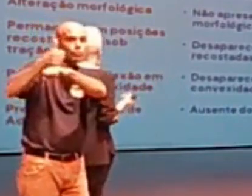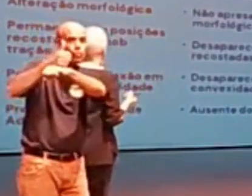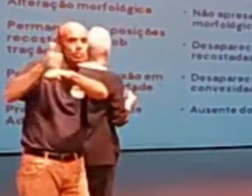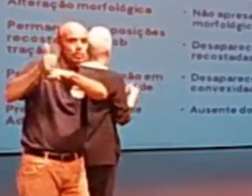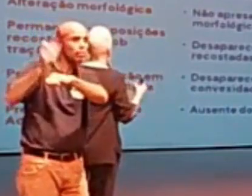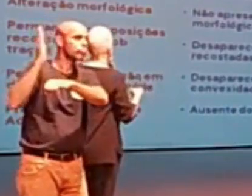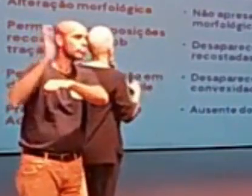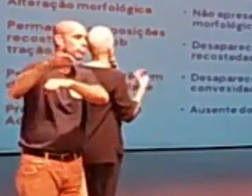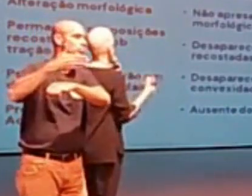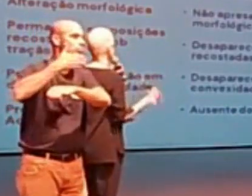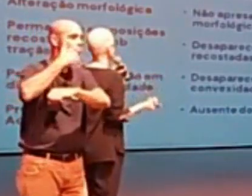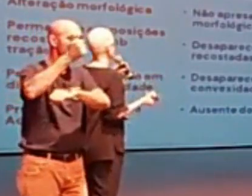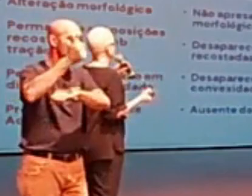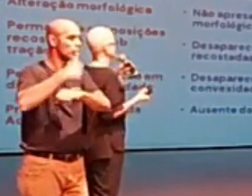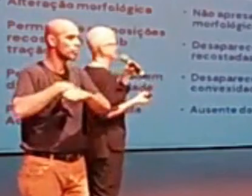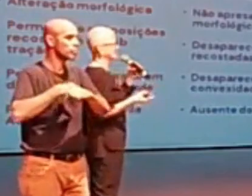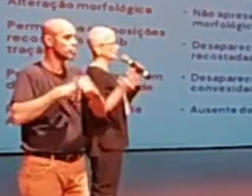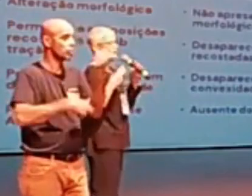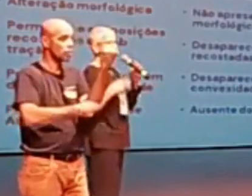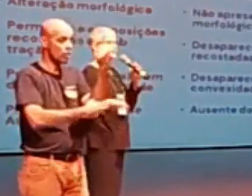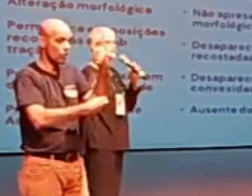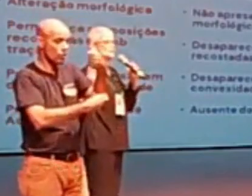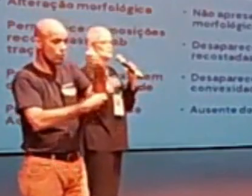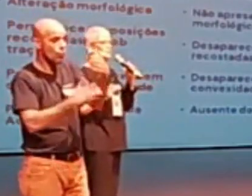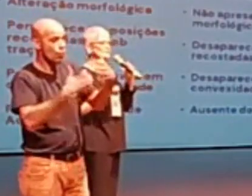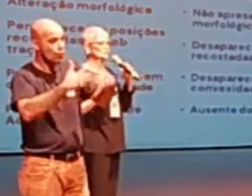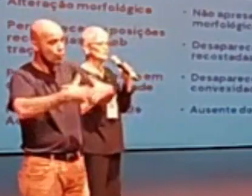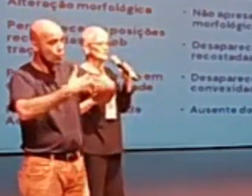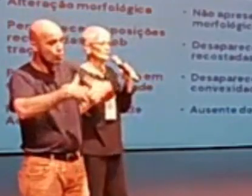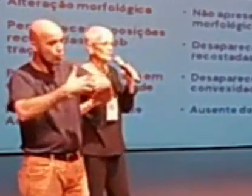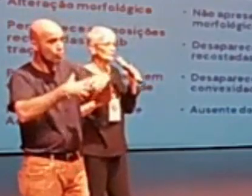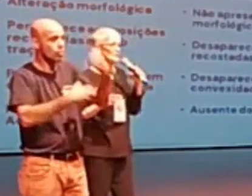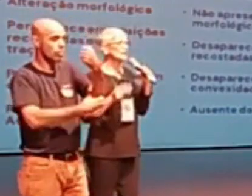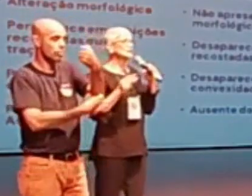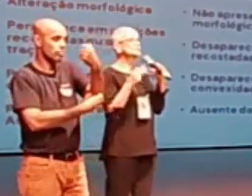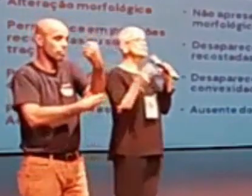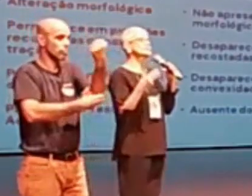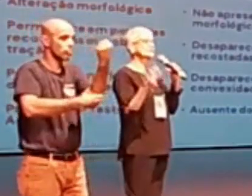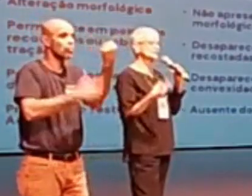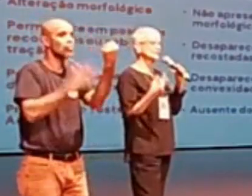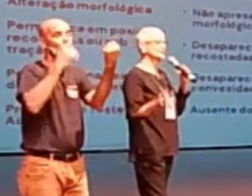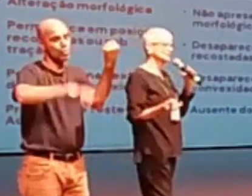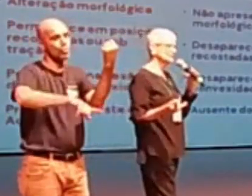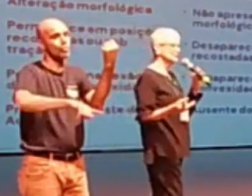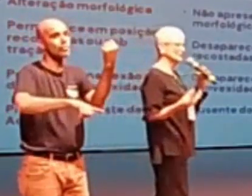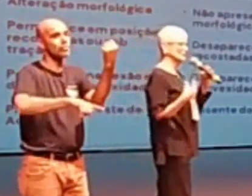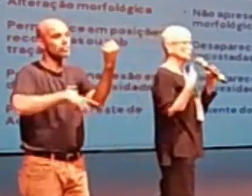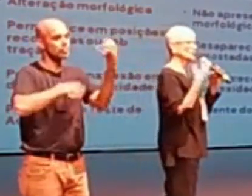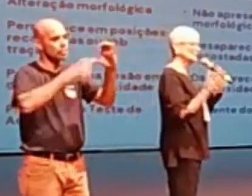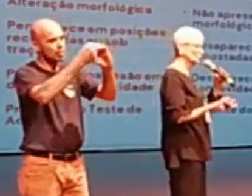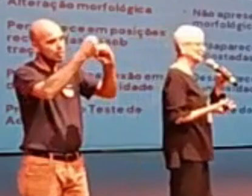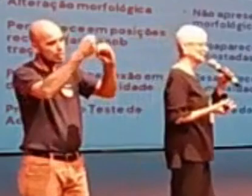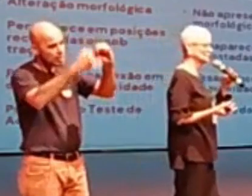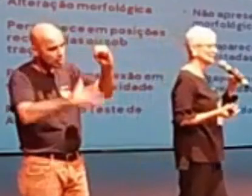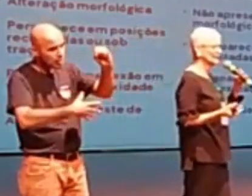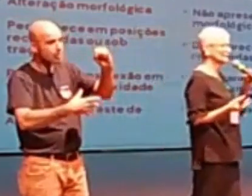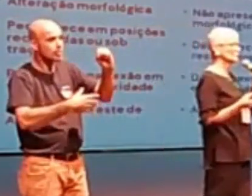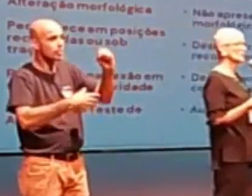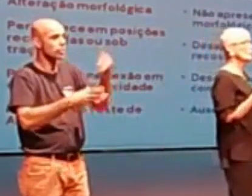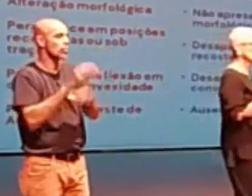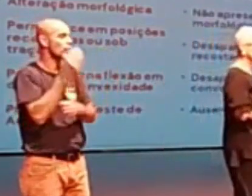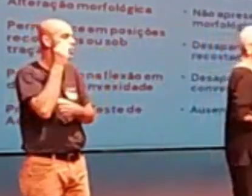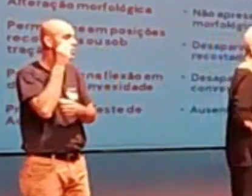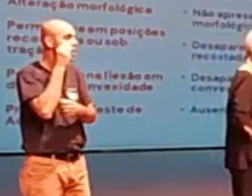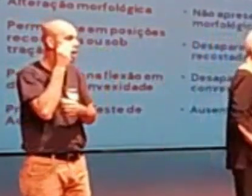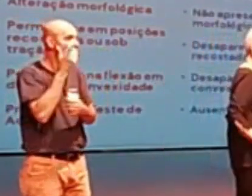a funcional, ela é reversível, ela não apresenta rotação vertebral, ela não tem essas características. Se eu faço o teste de